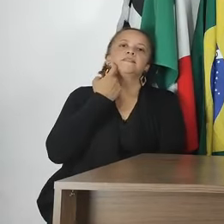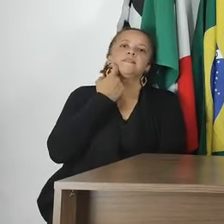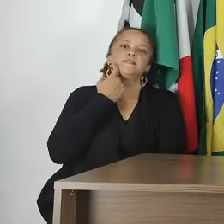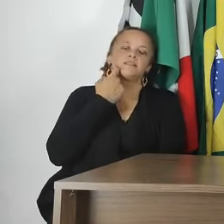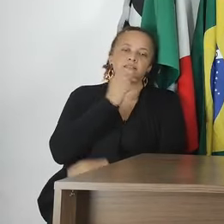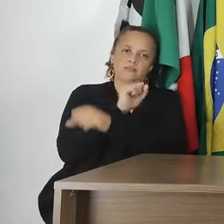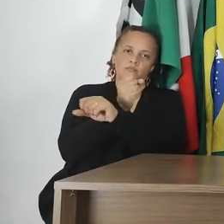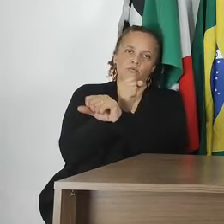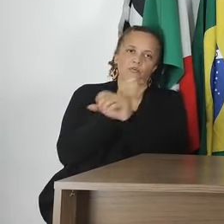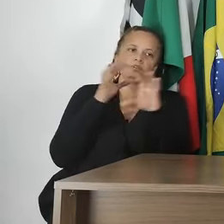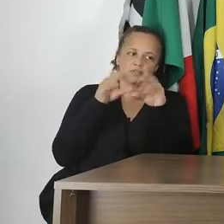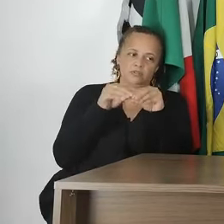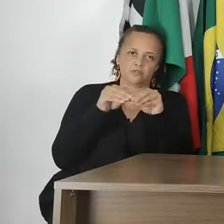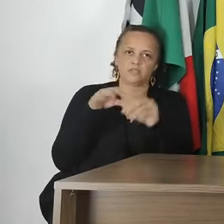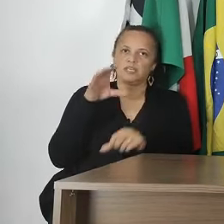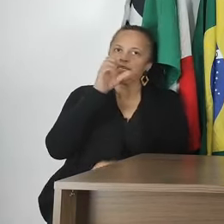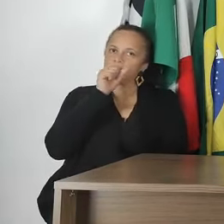17 horas.